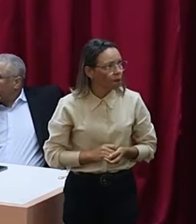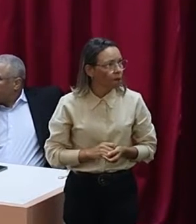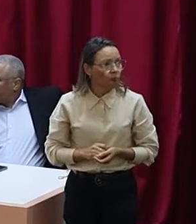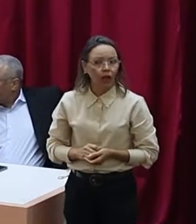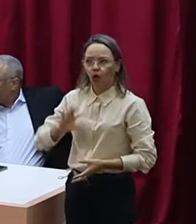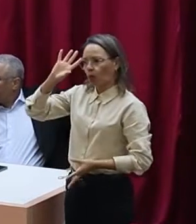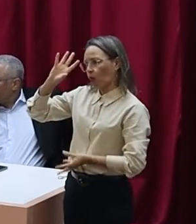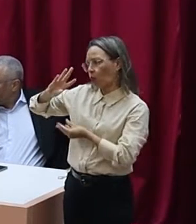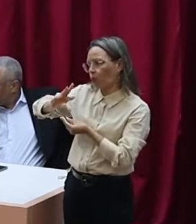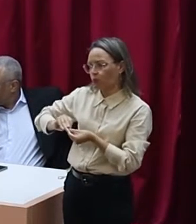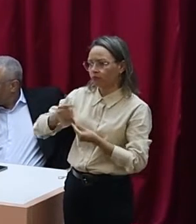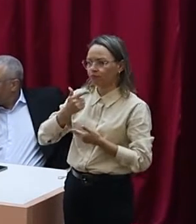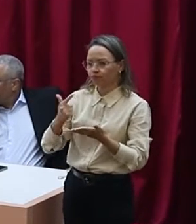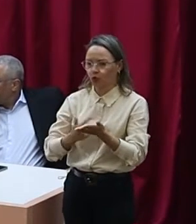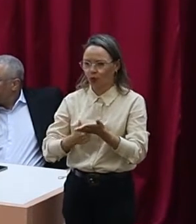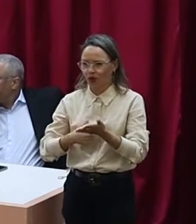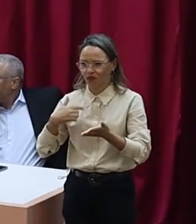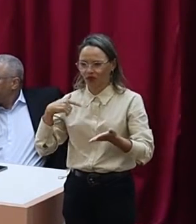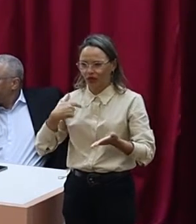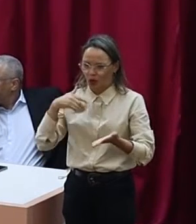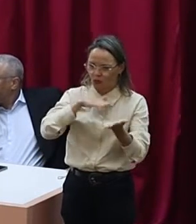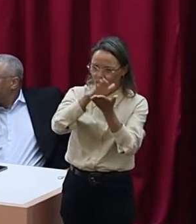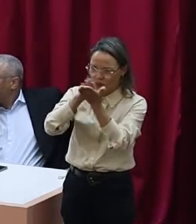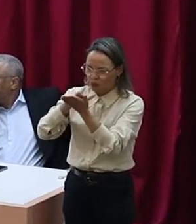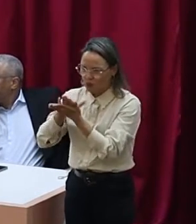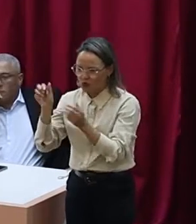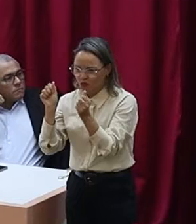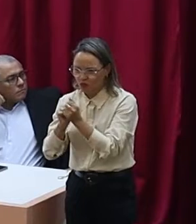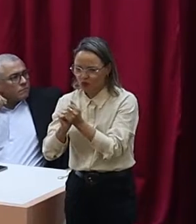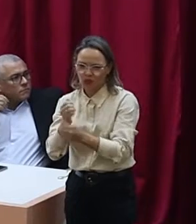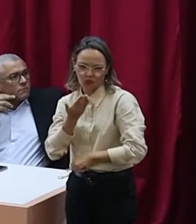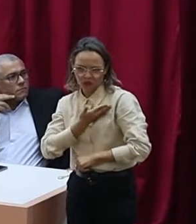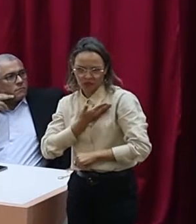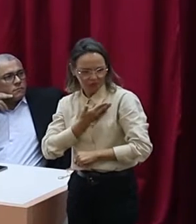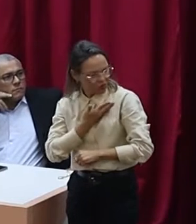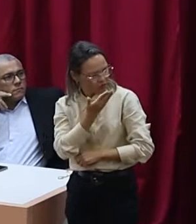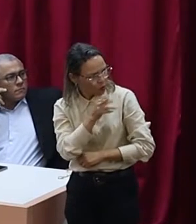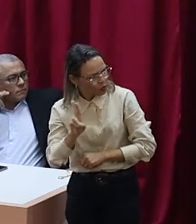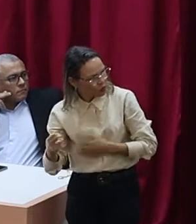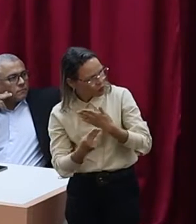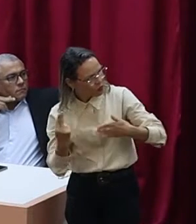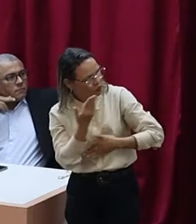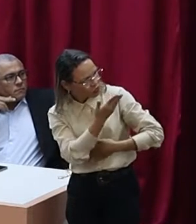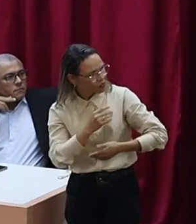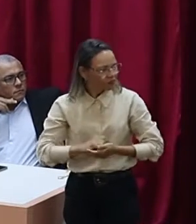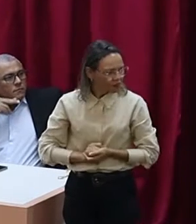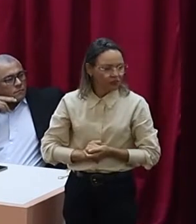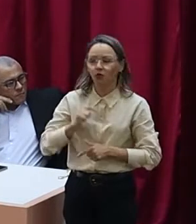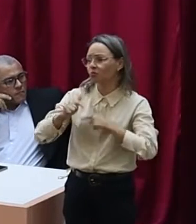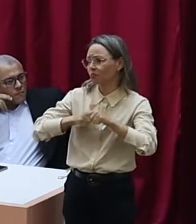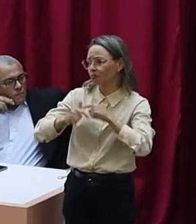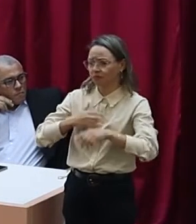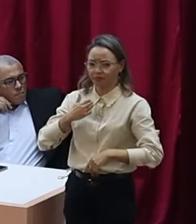pouco um resumo desse livro que eu publiquei com meu parceiro Jerry Lee, né, e que relata um tanto desse trabalho que eu tenho